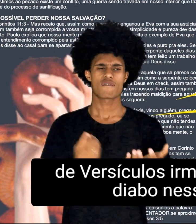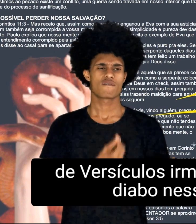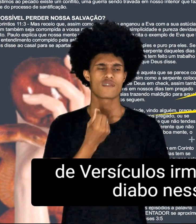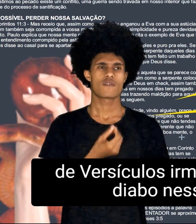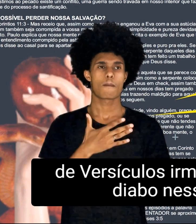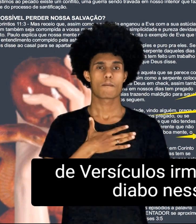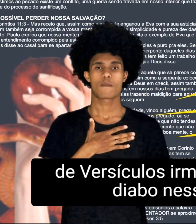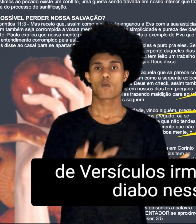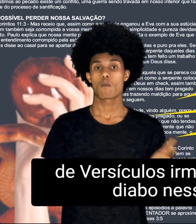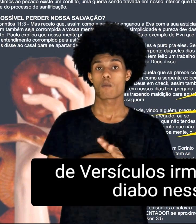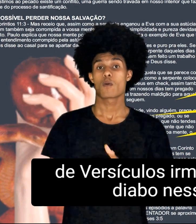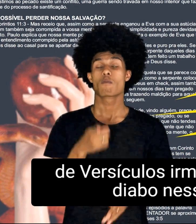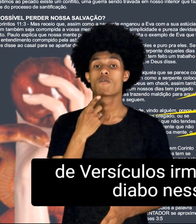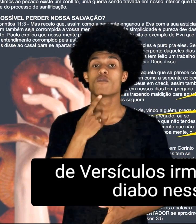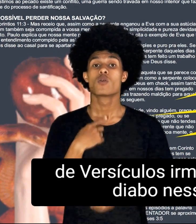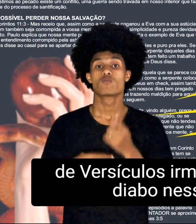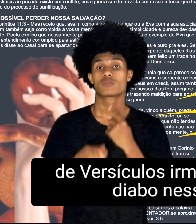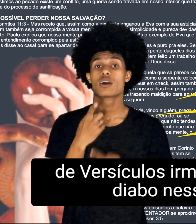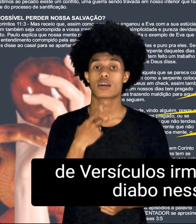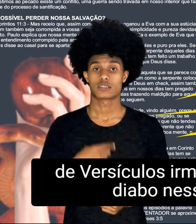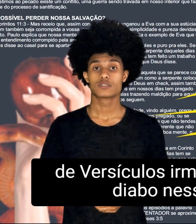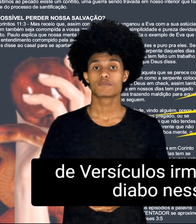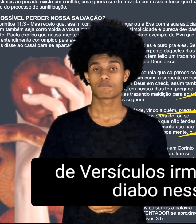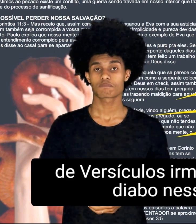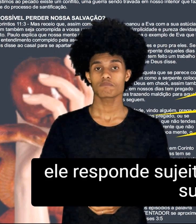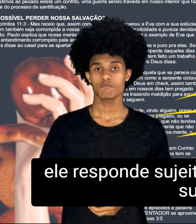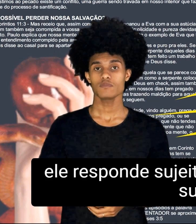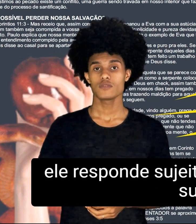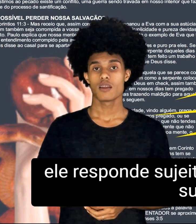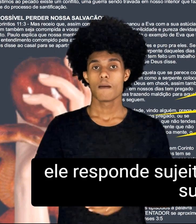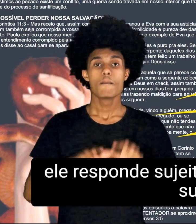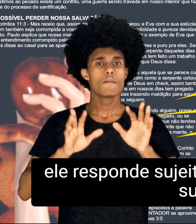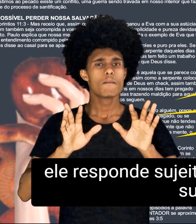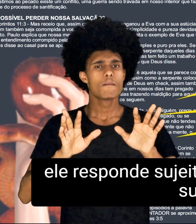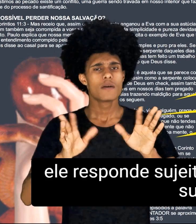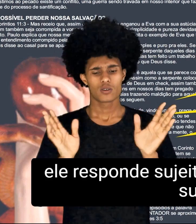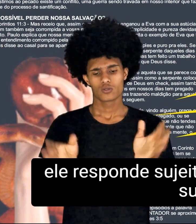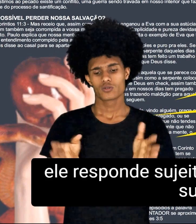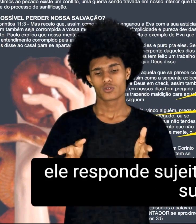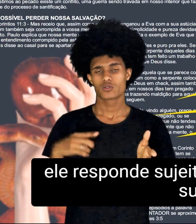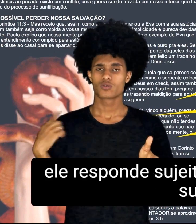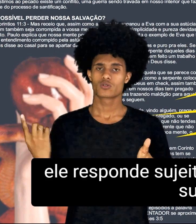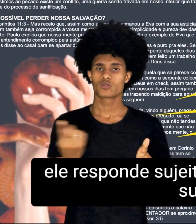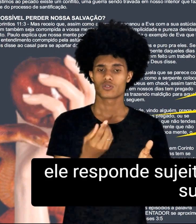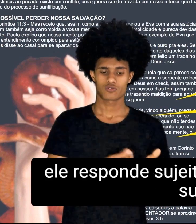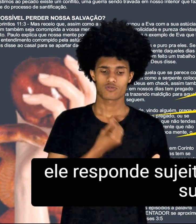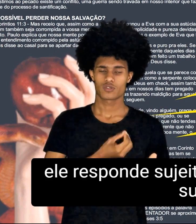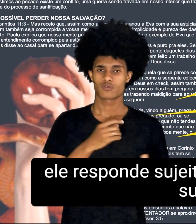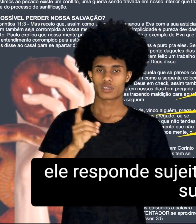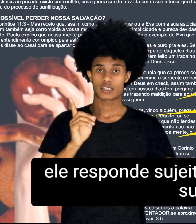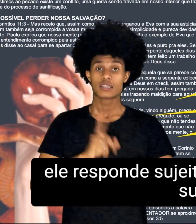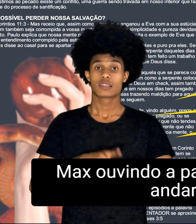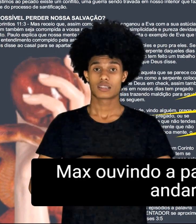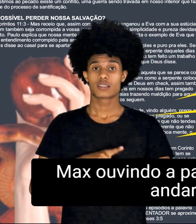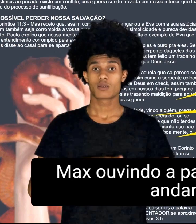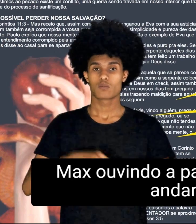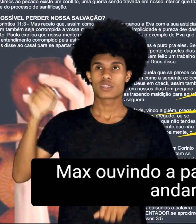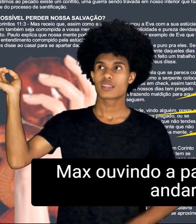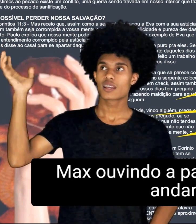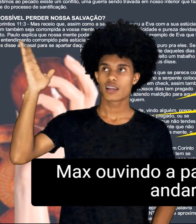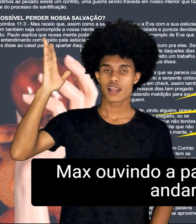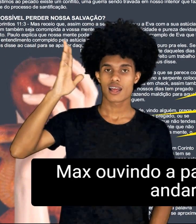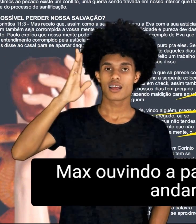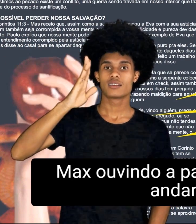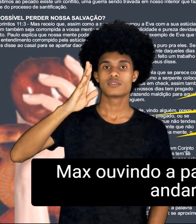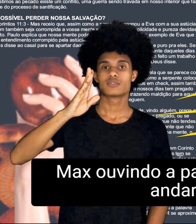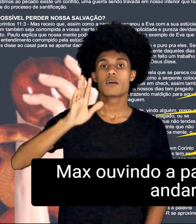de versículos, irmão. Como eu resisto o diabo? Nesse mesmo versículo ele responde, sujeitáveis a Deus. E como eu me sujeito a Deus, Max? Ouvindo a